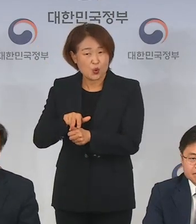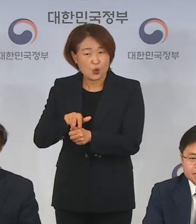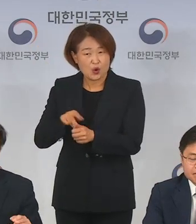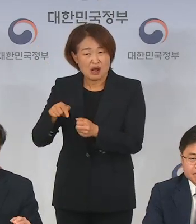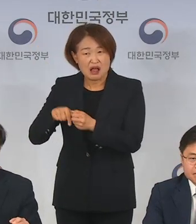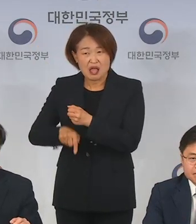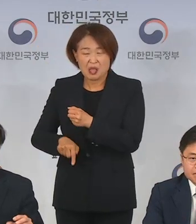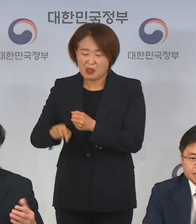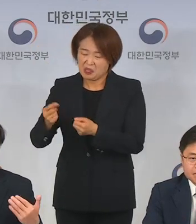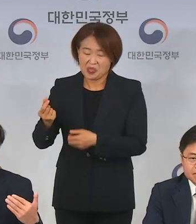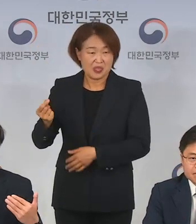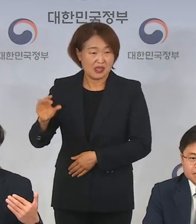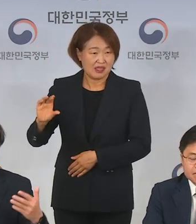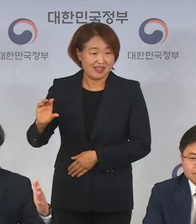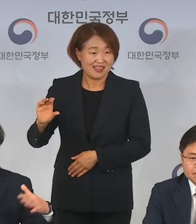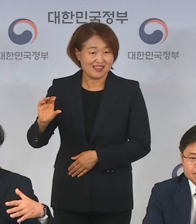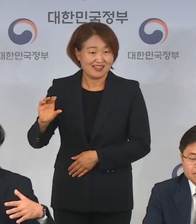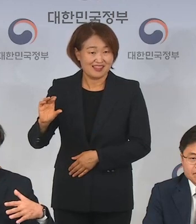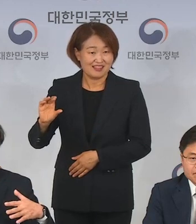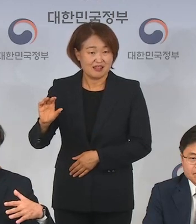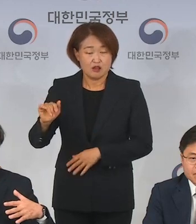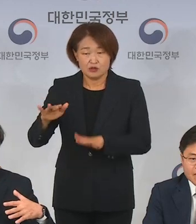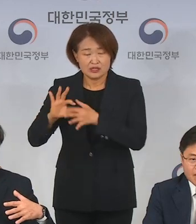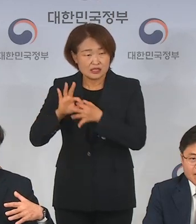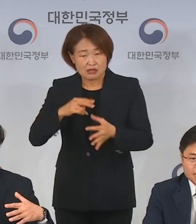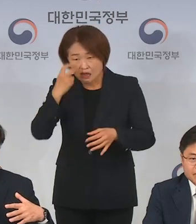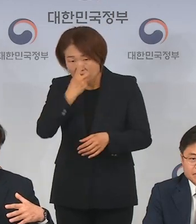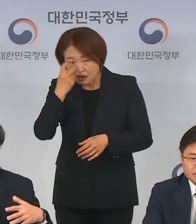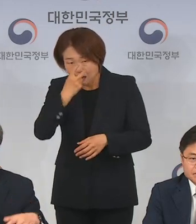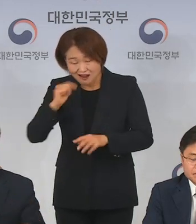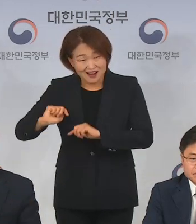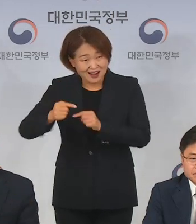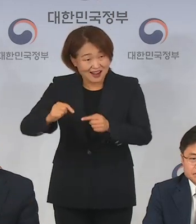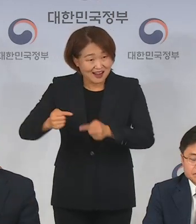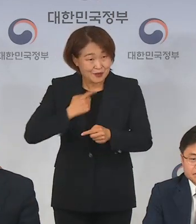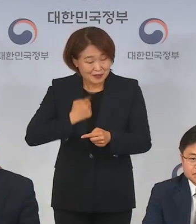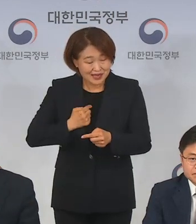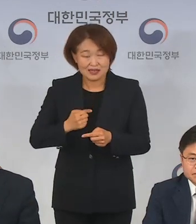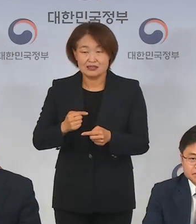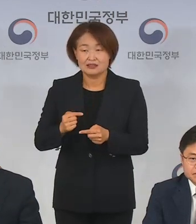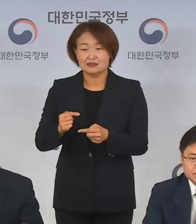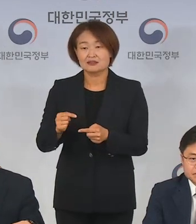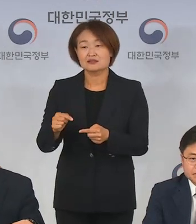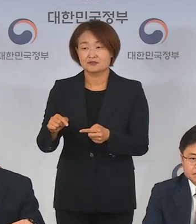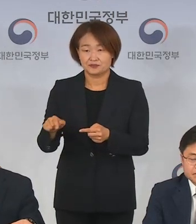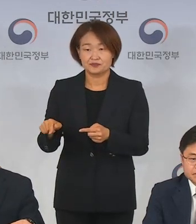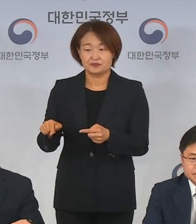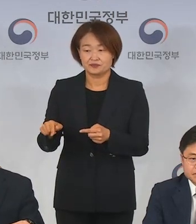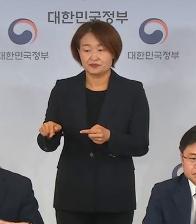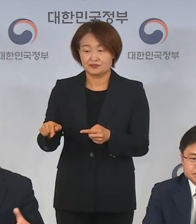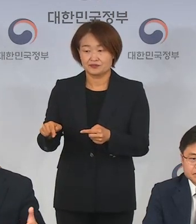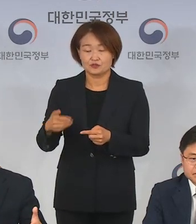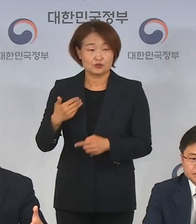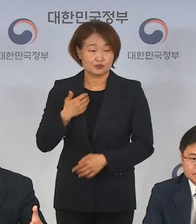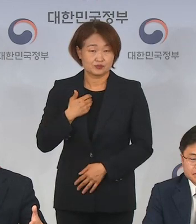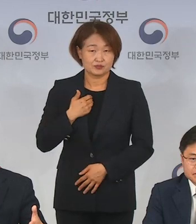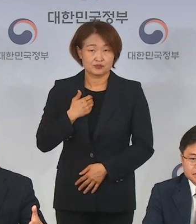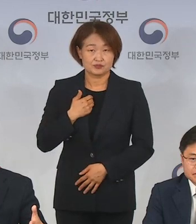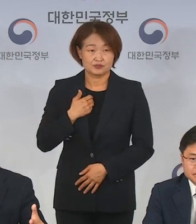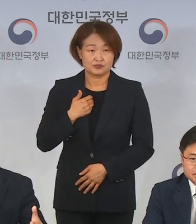깊이가 차이가 있기 때문에 저희는 지금 회원국에서 계속 그 점검 과정에 참여를 해왔지 않습니까? 그렇기 때문에 저희가